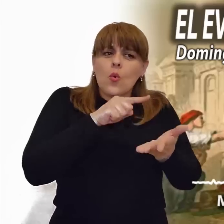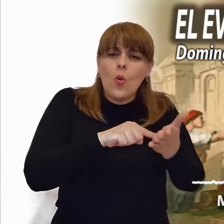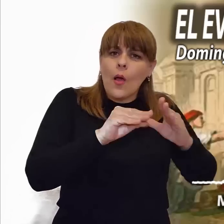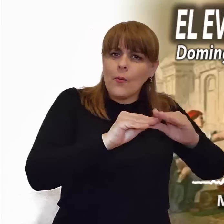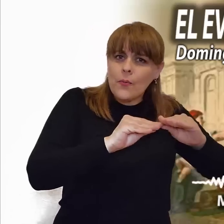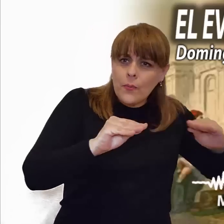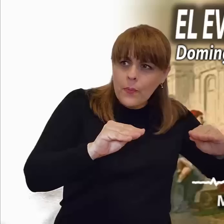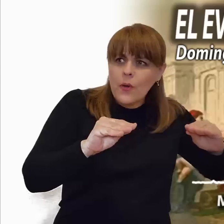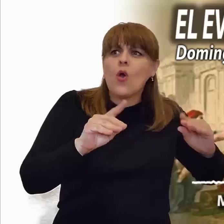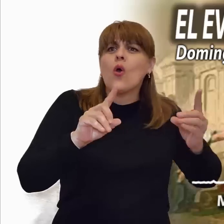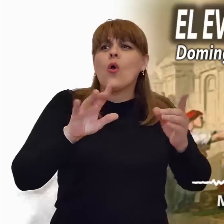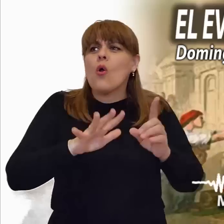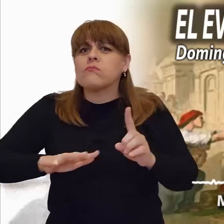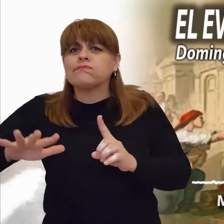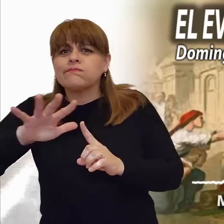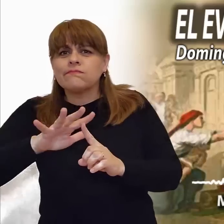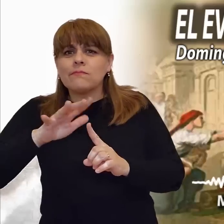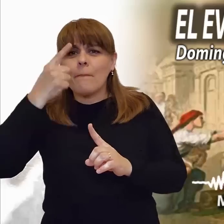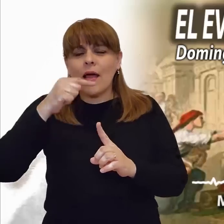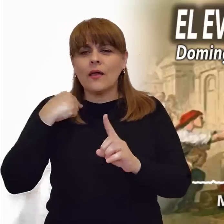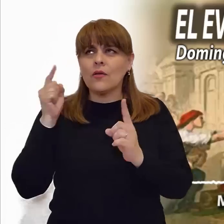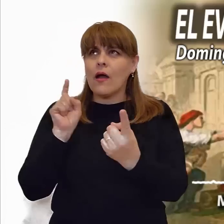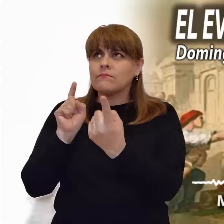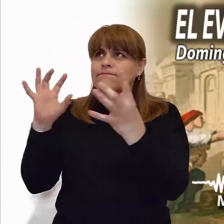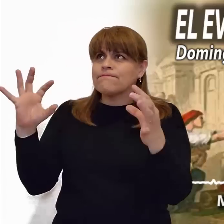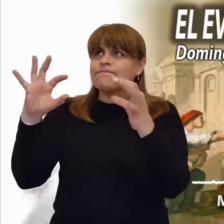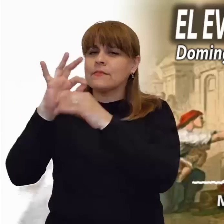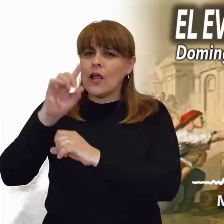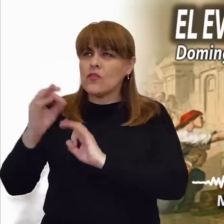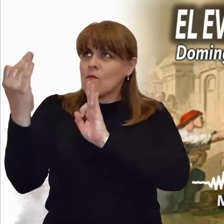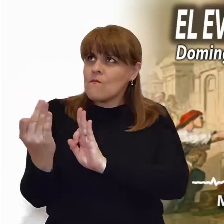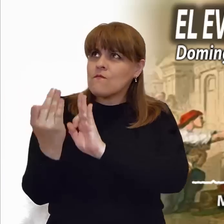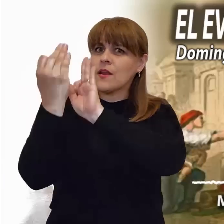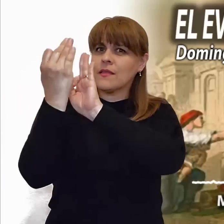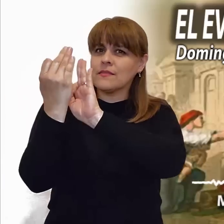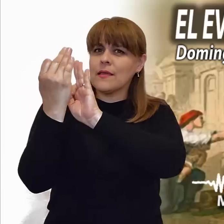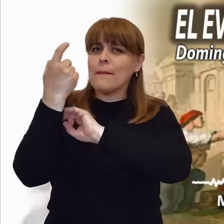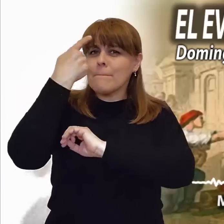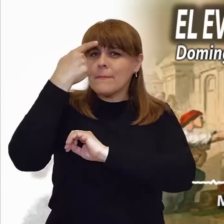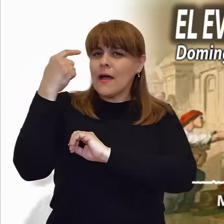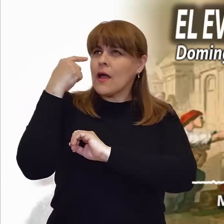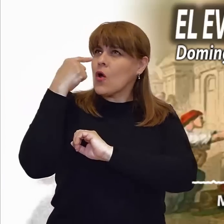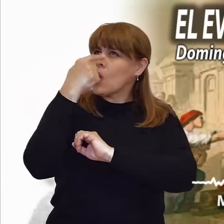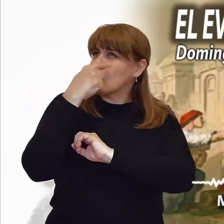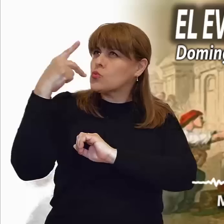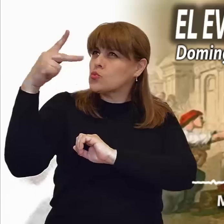necesarios, sentirnos en presencia de Dios, tratar de mirar con los ojos de